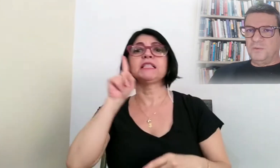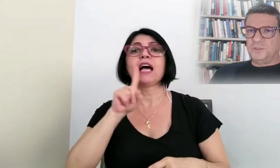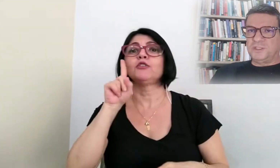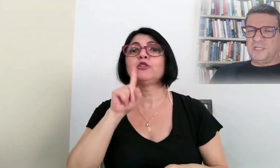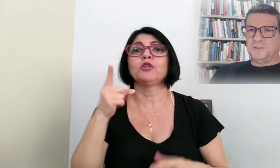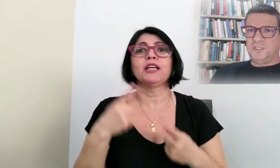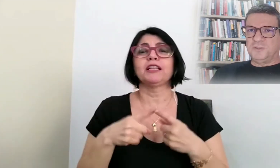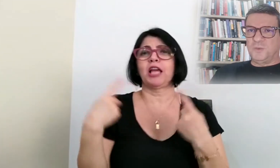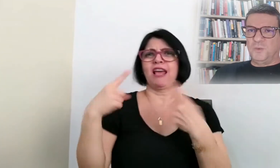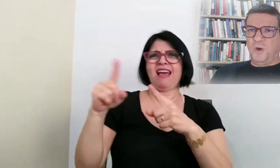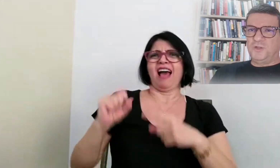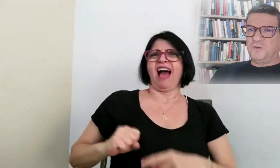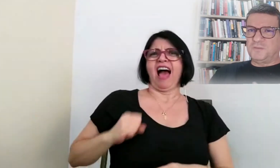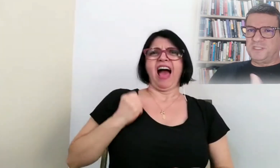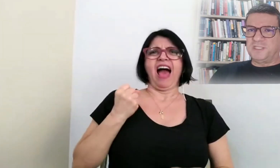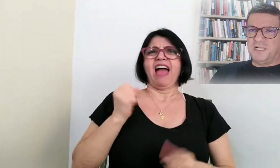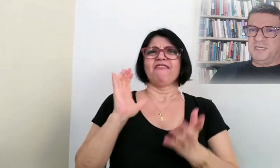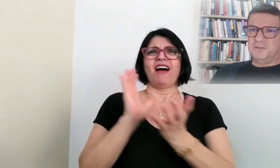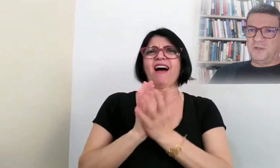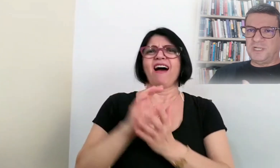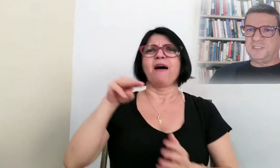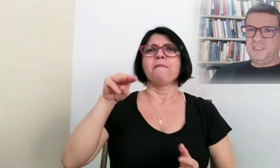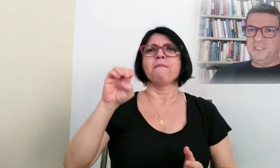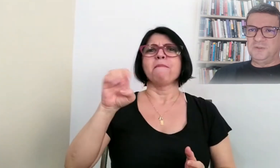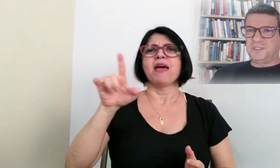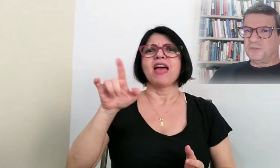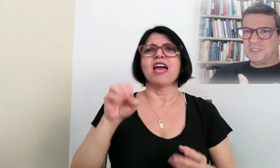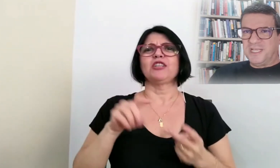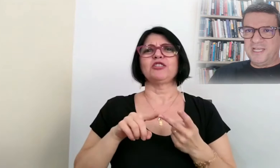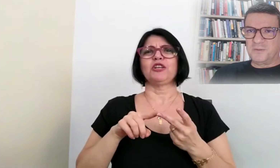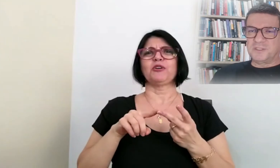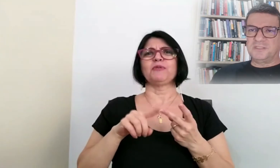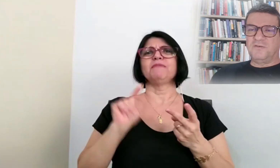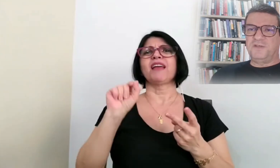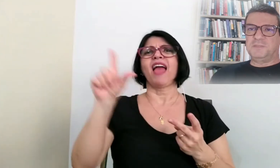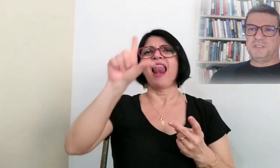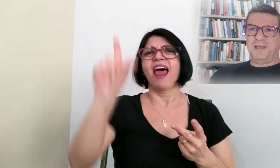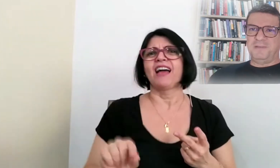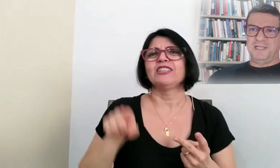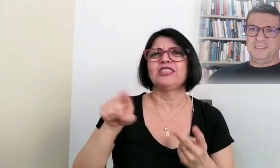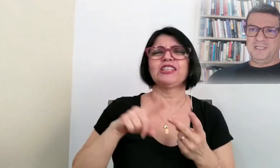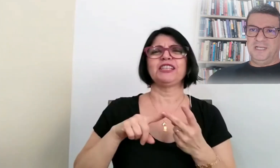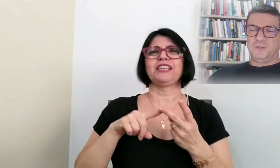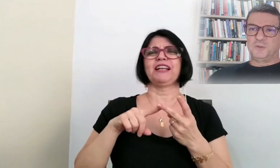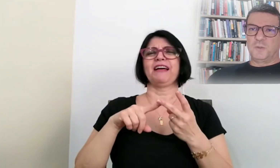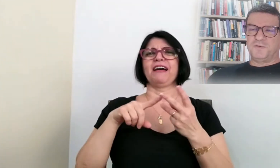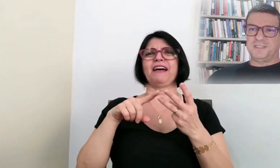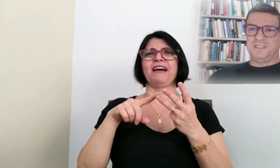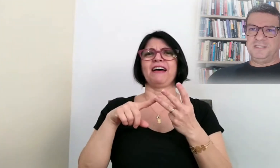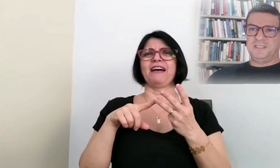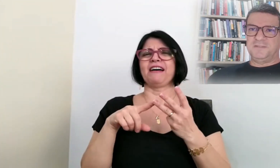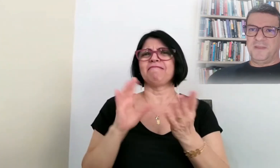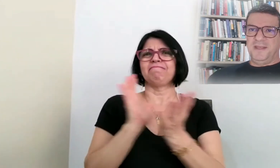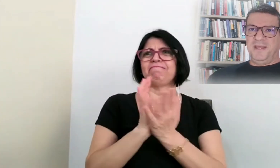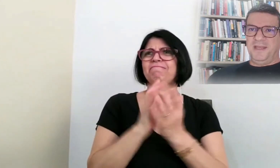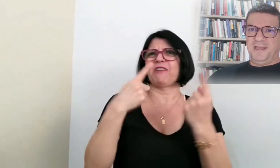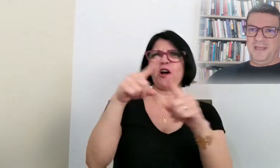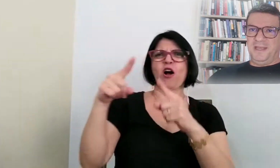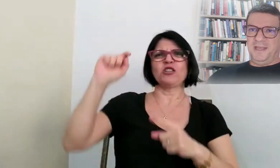como nos Estados Unidos, o ódio aos mexicanos, aos latinos, aos negros, que são vítimas permanentes dos grupos